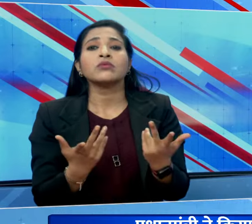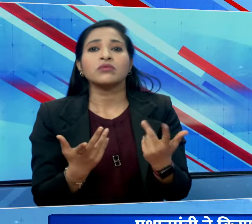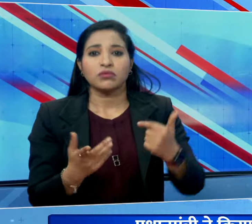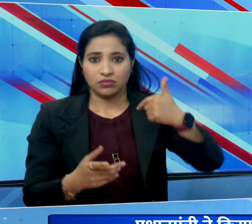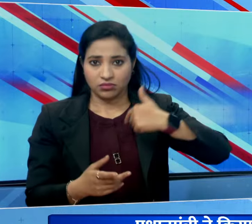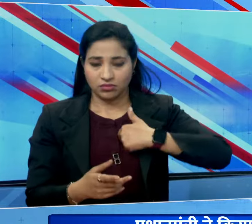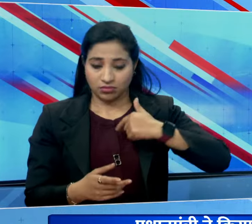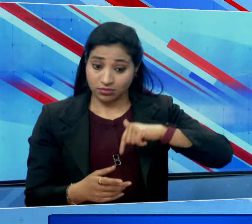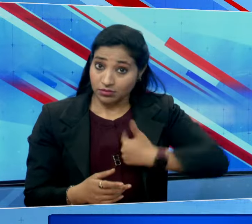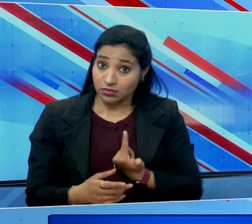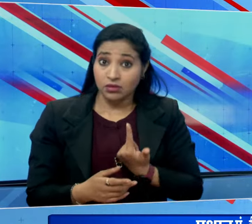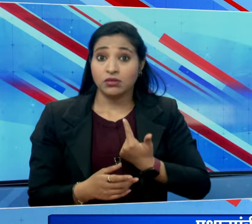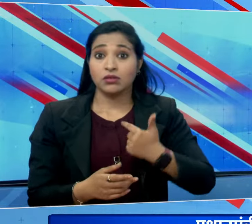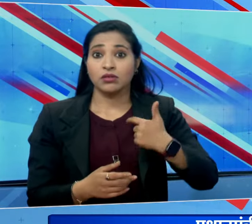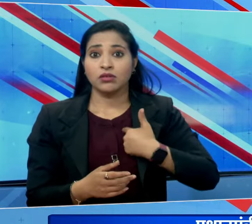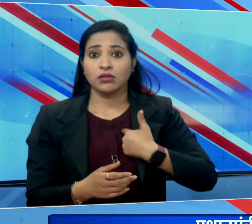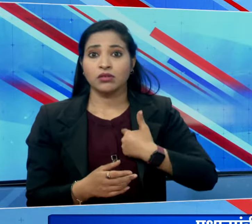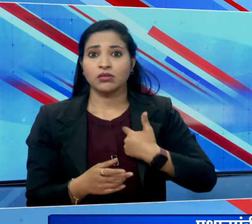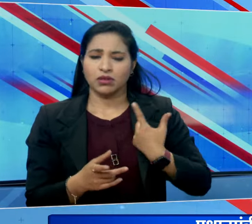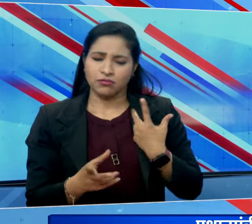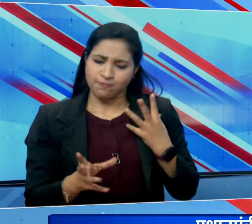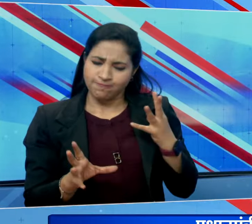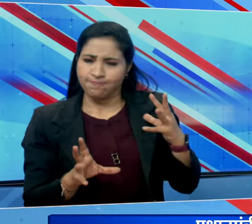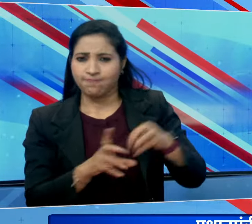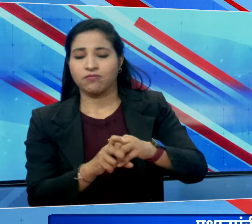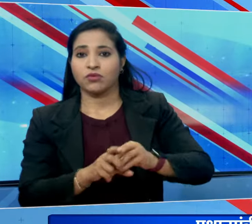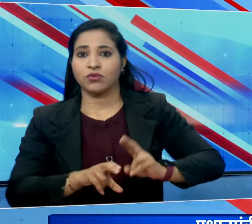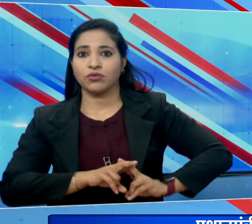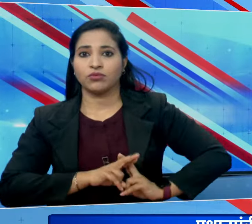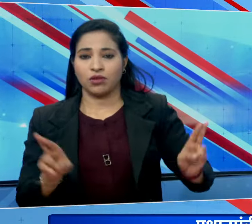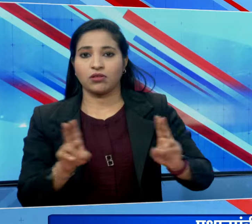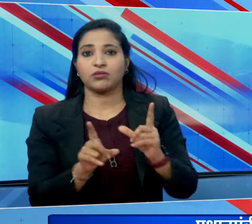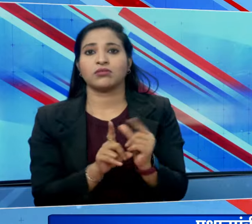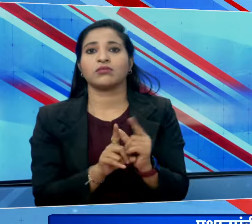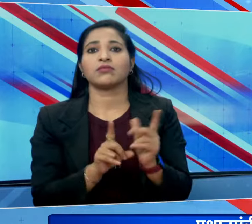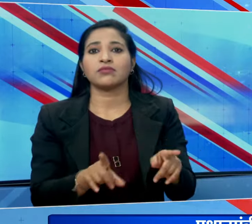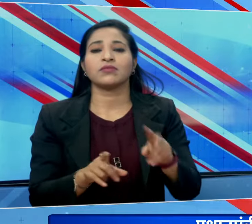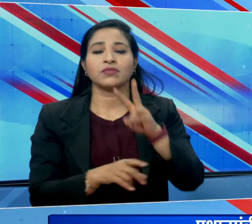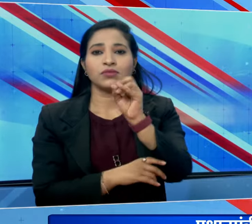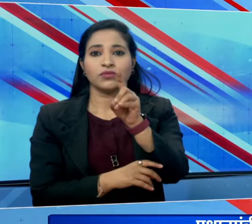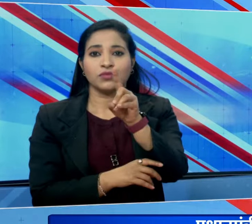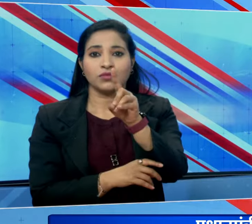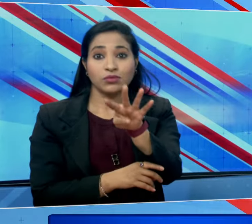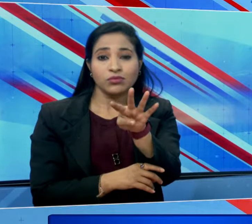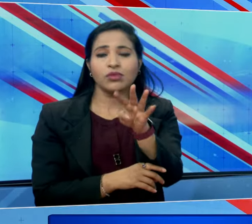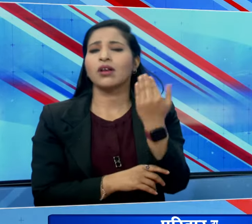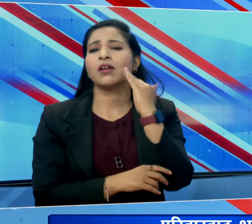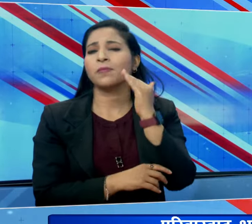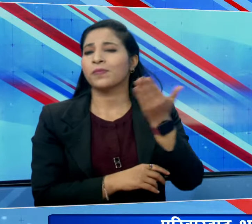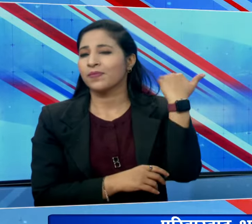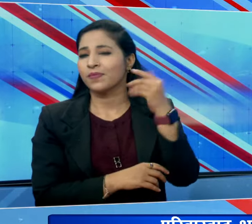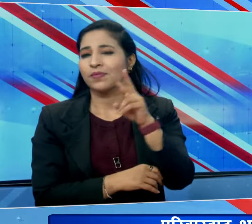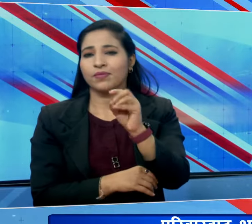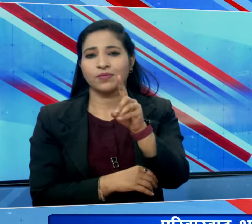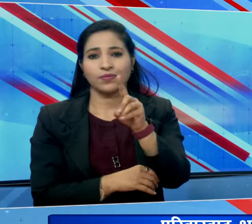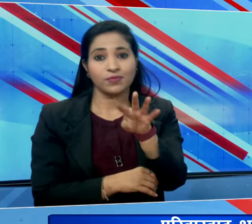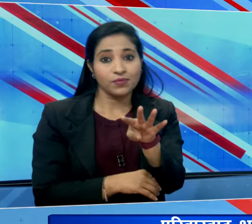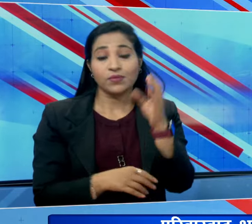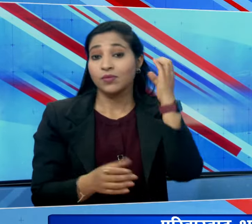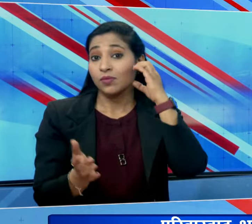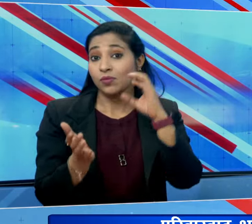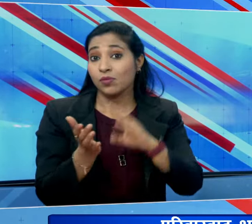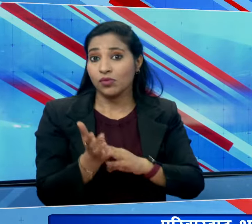मैंने अपने आप को खपा दिया 2014 में मोदी ने